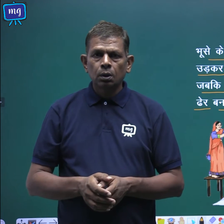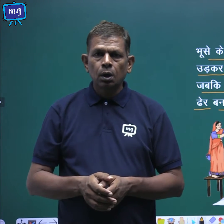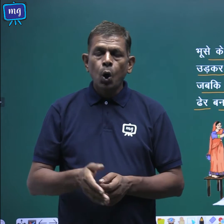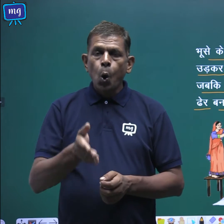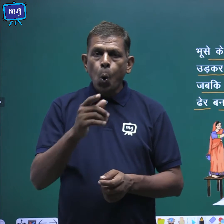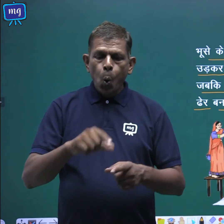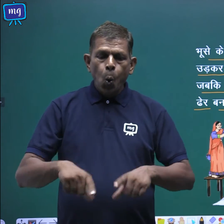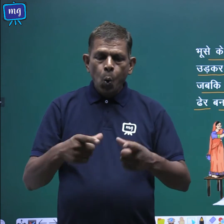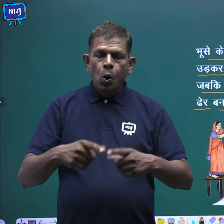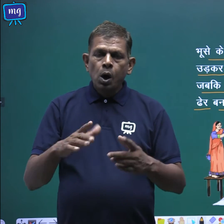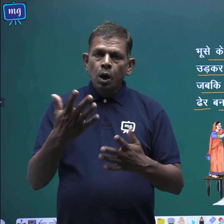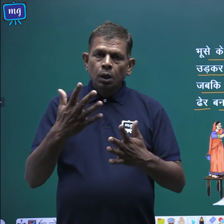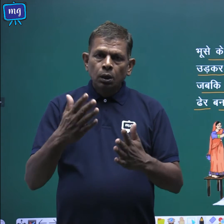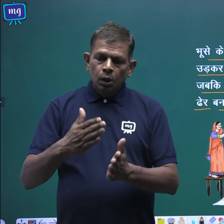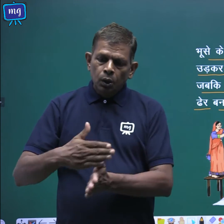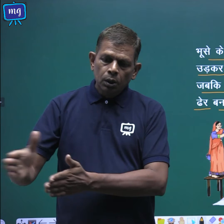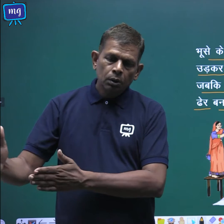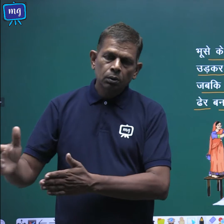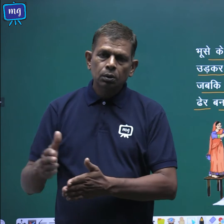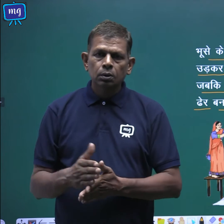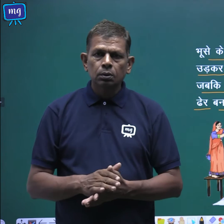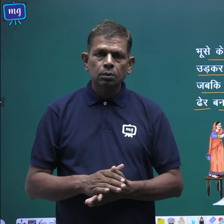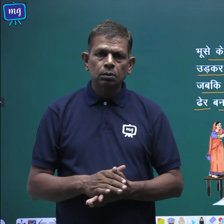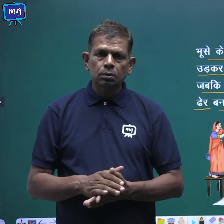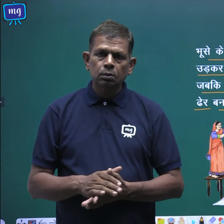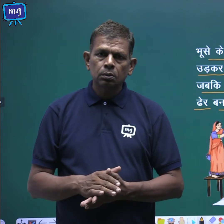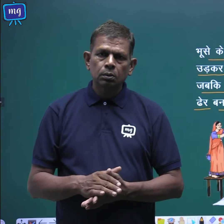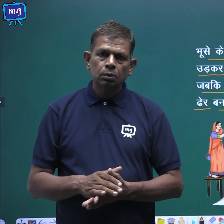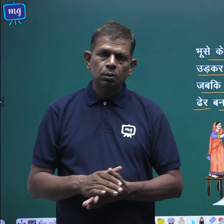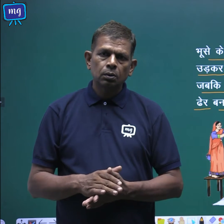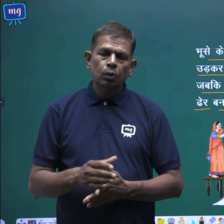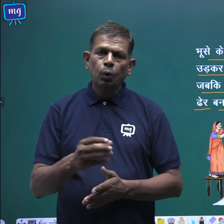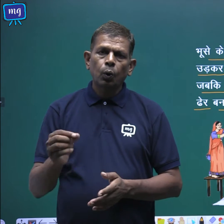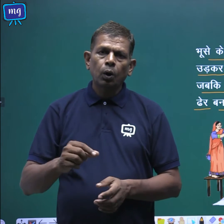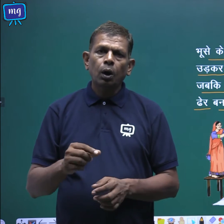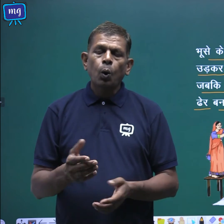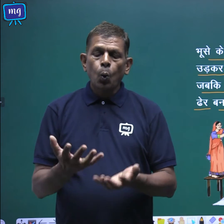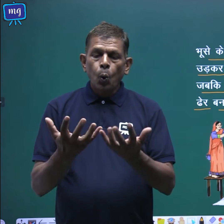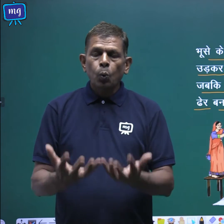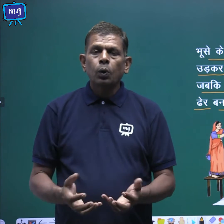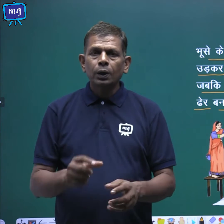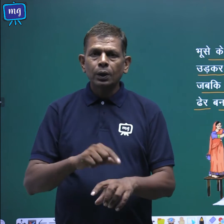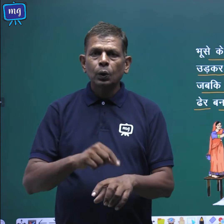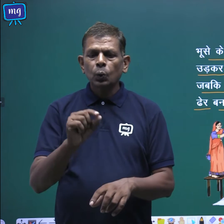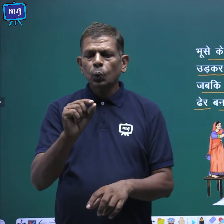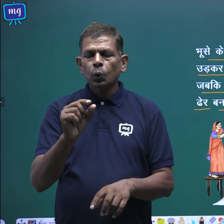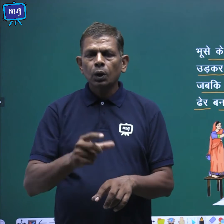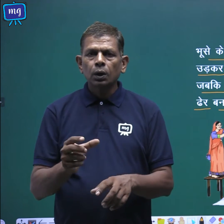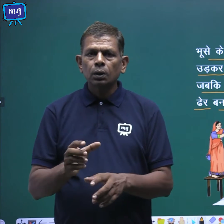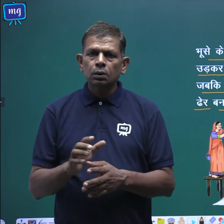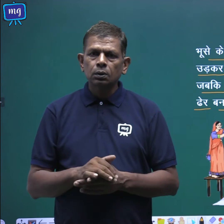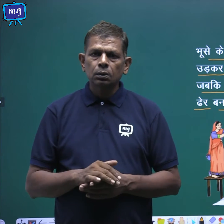भूसा एक तरफ इकट्ठा हो रहा है और भारी कण अनाज